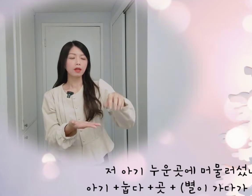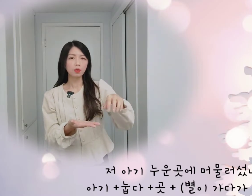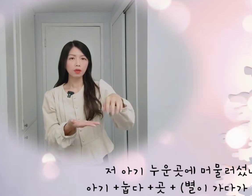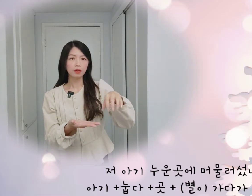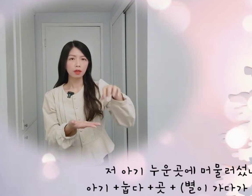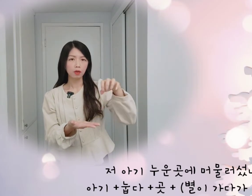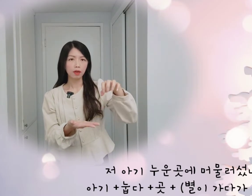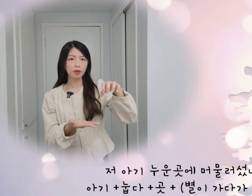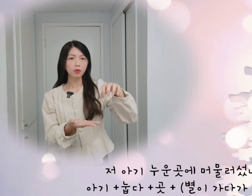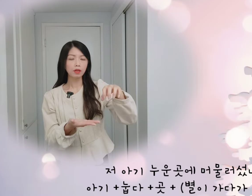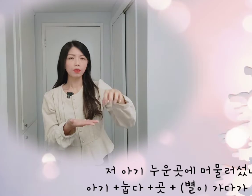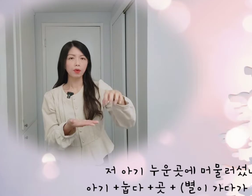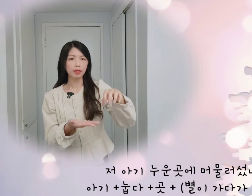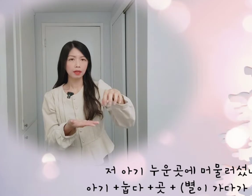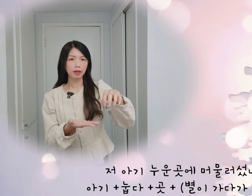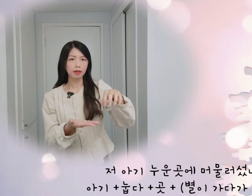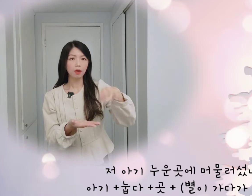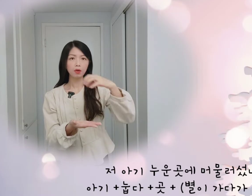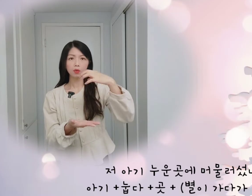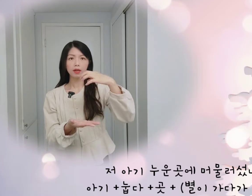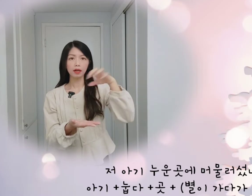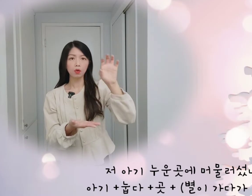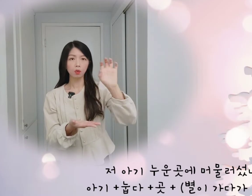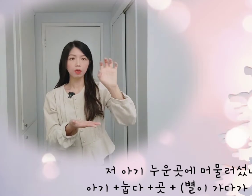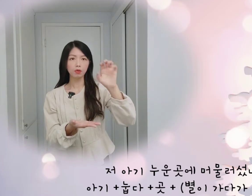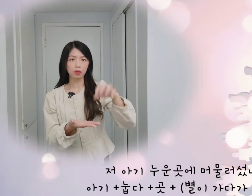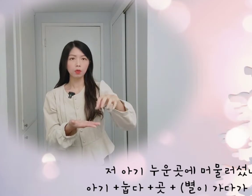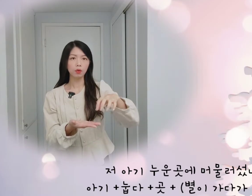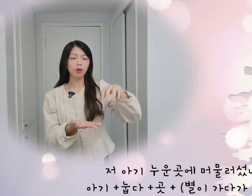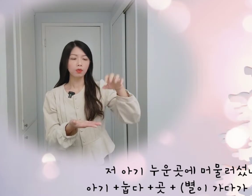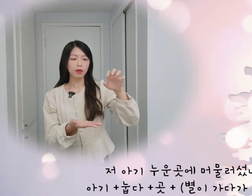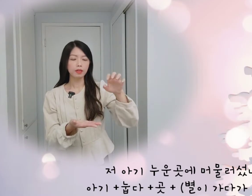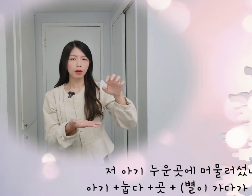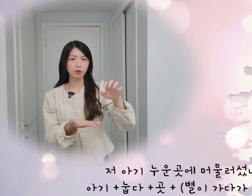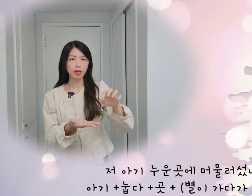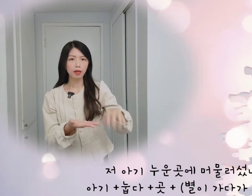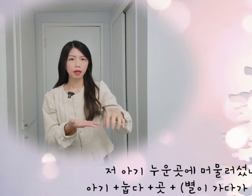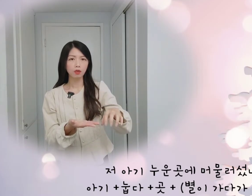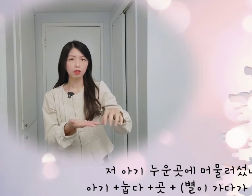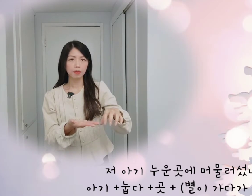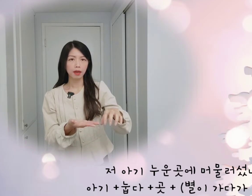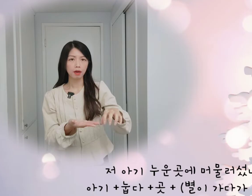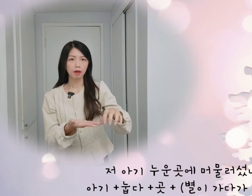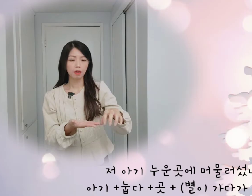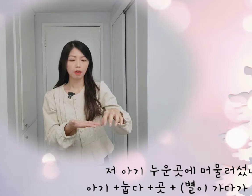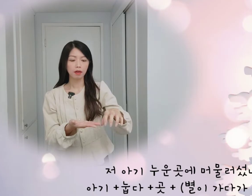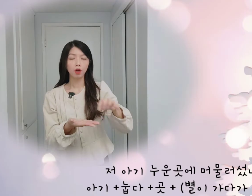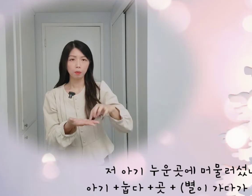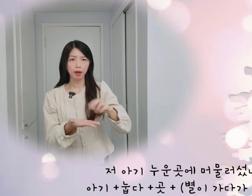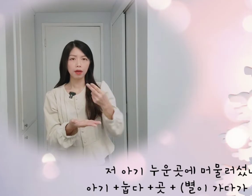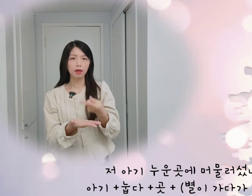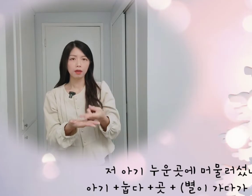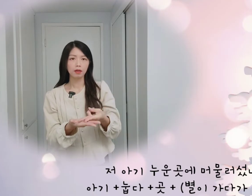옆에 손을 이렇게 손등이 위로 한 이 상태에서 손을 약간 오므려 주시고 위에서 아래로 살짝 내려주시면 돼요.